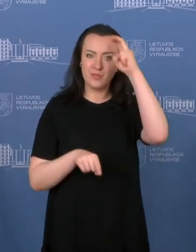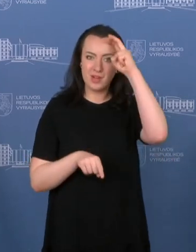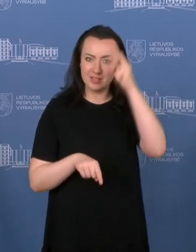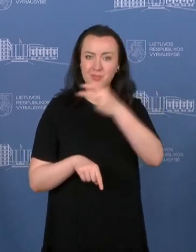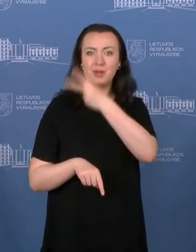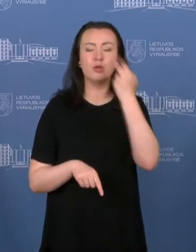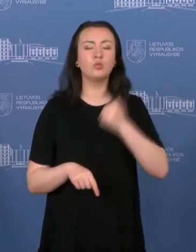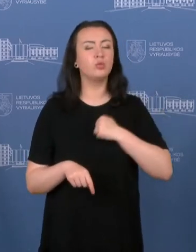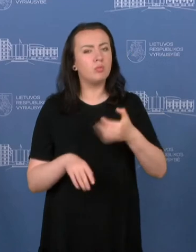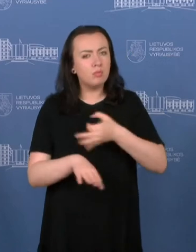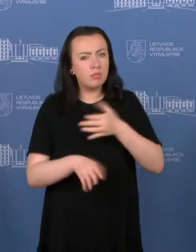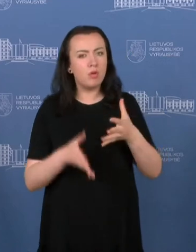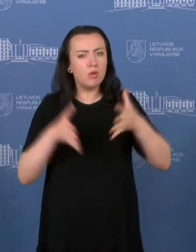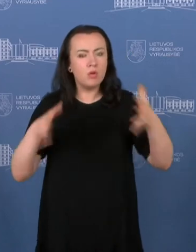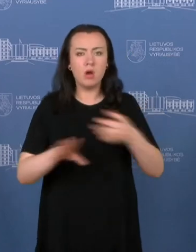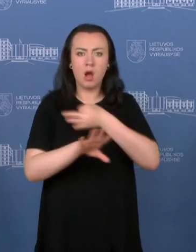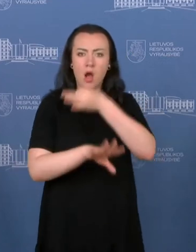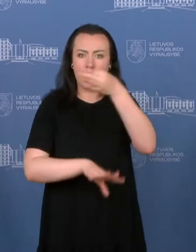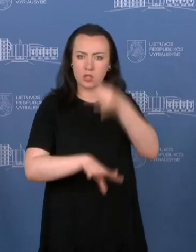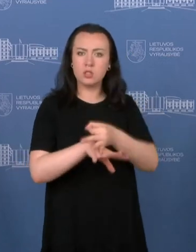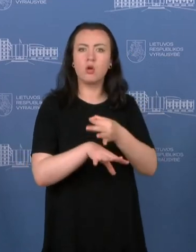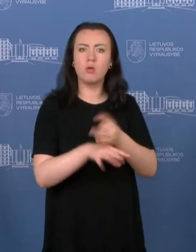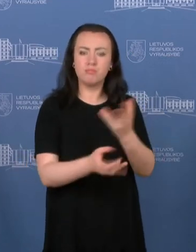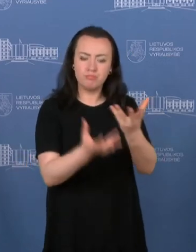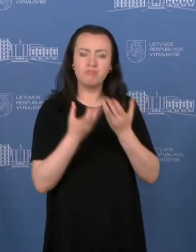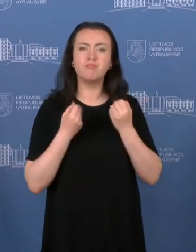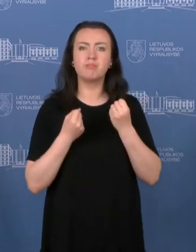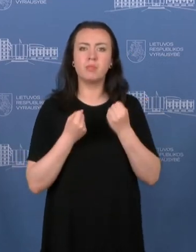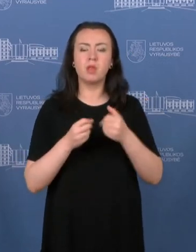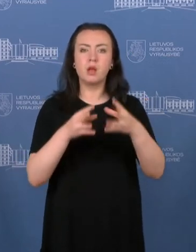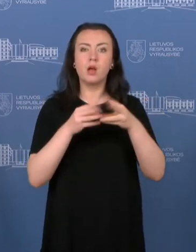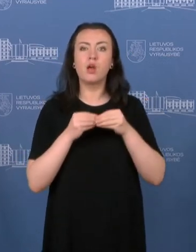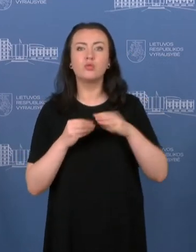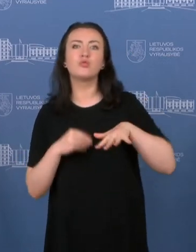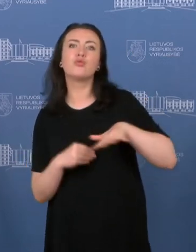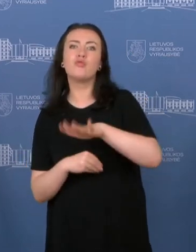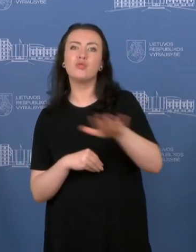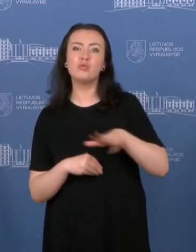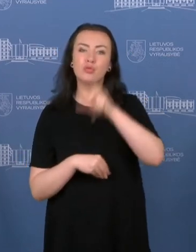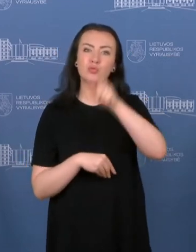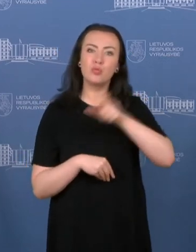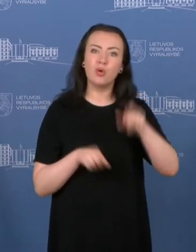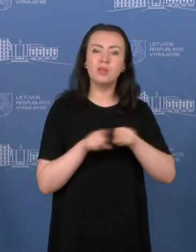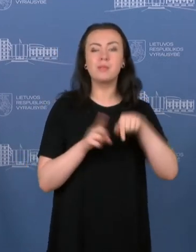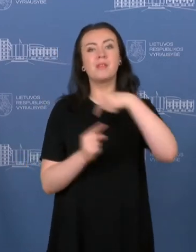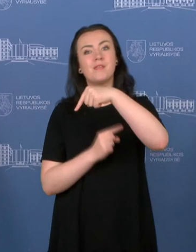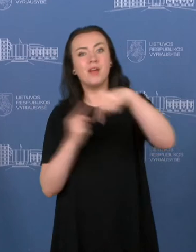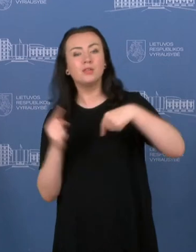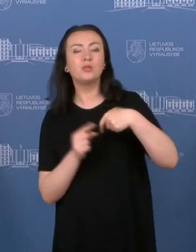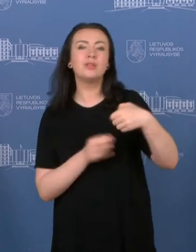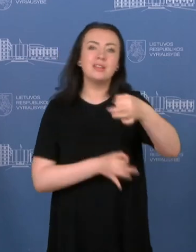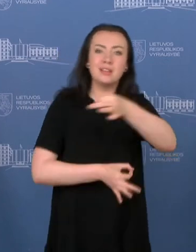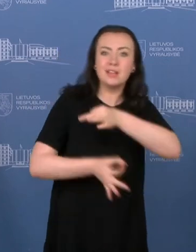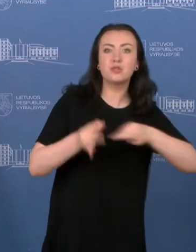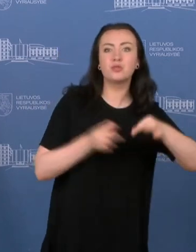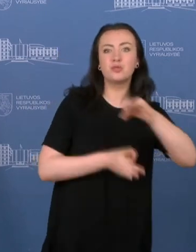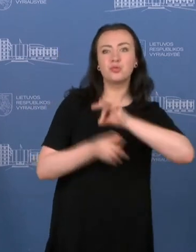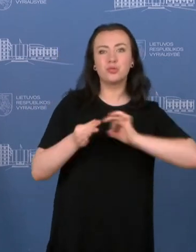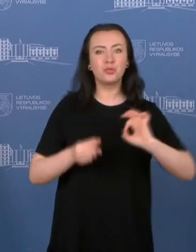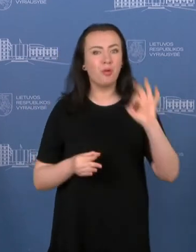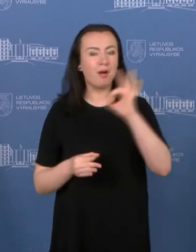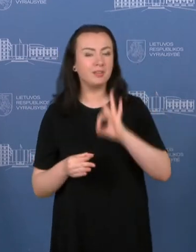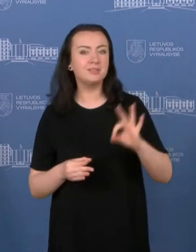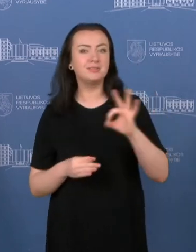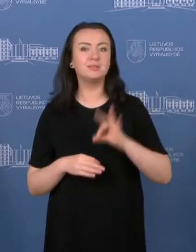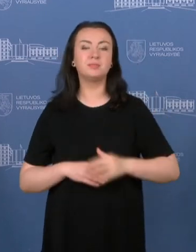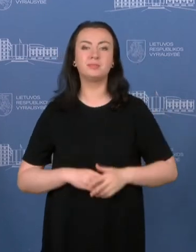didelę atsakomybę užduoti tinkamą kryptį ir kartu su visuomenė ir verslu diskutuoti apie